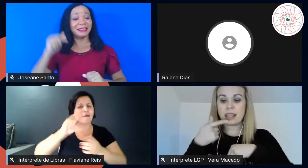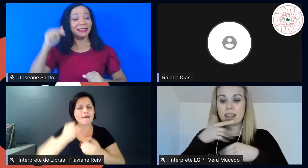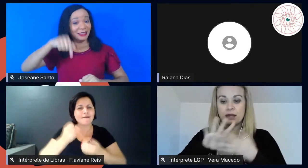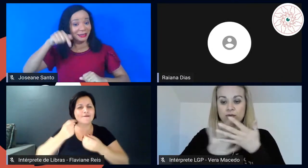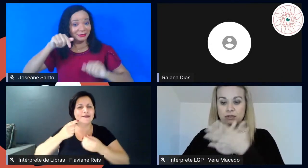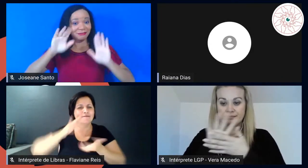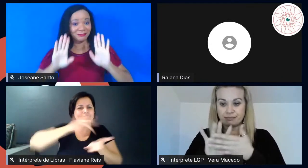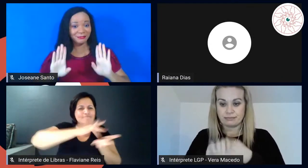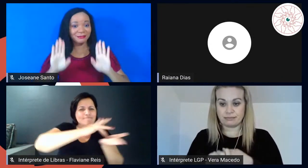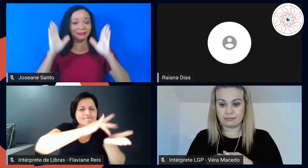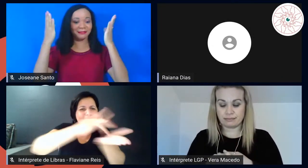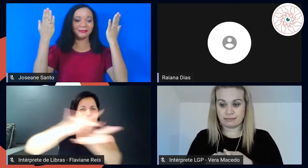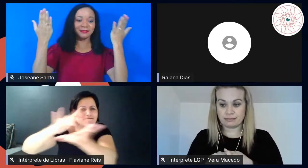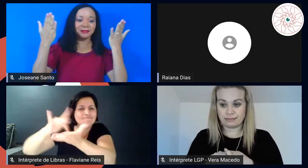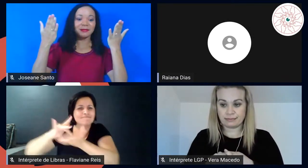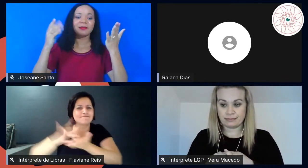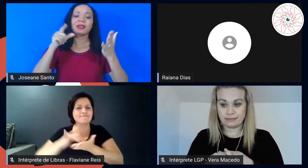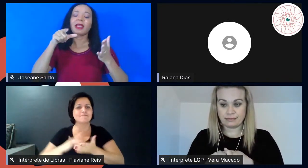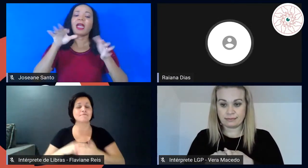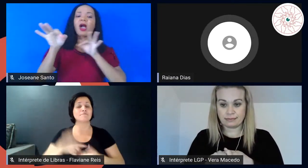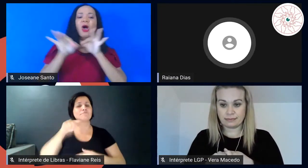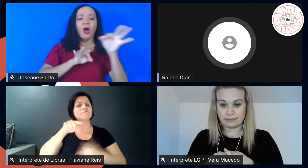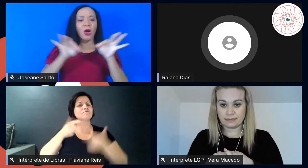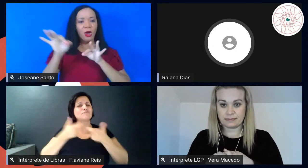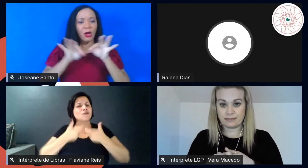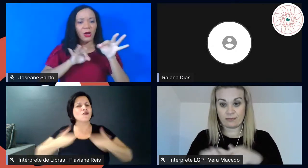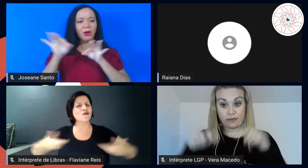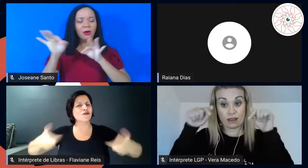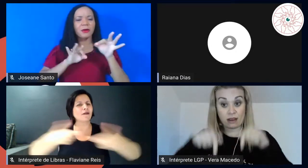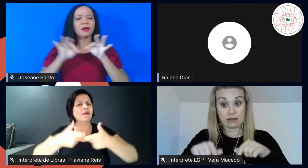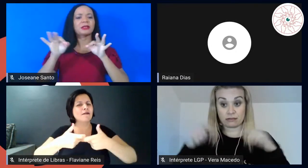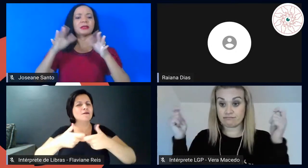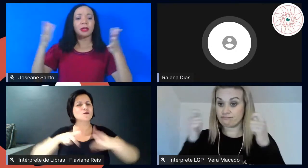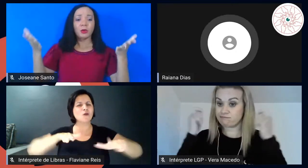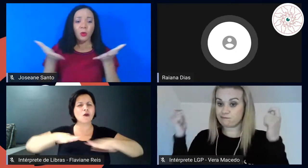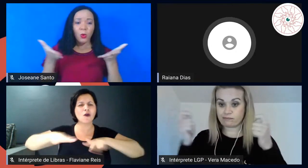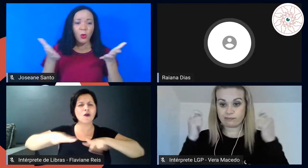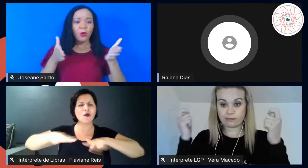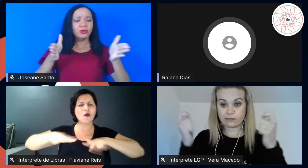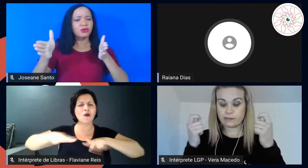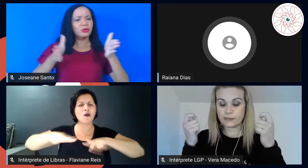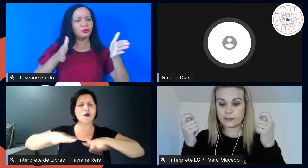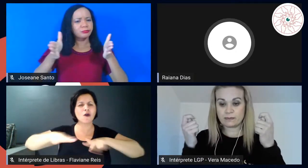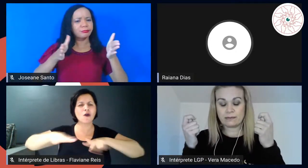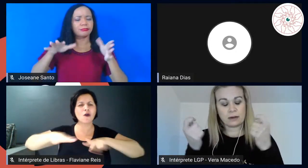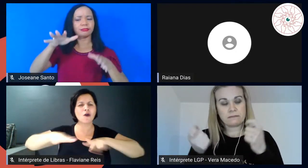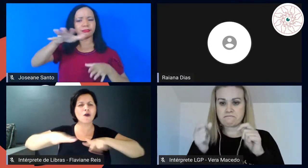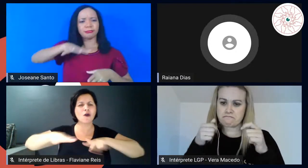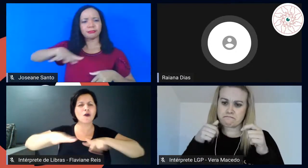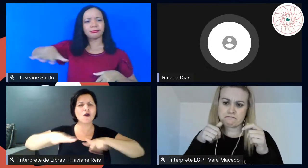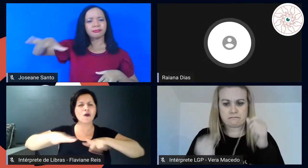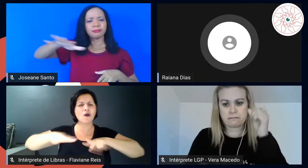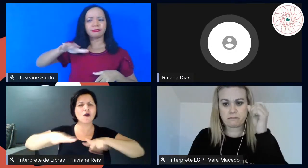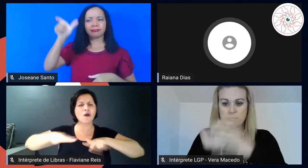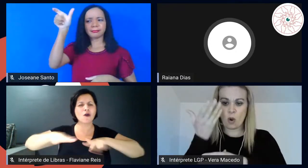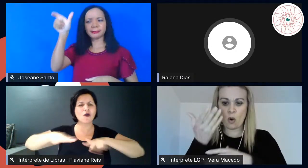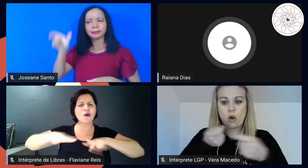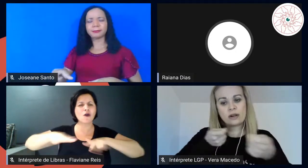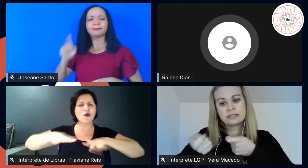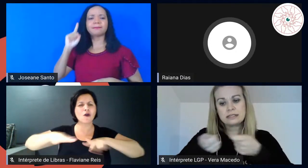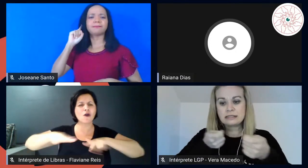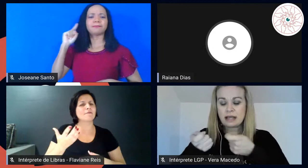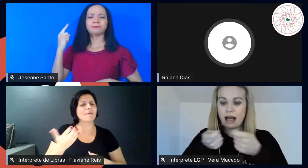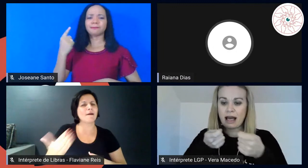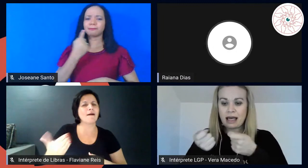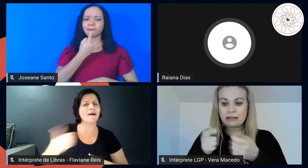de sinais. Este evento ele surgiu, foi organizado